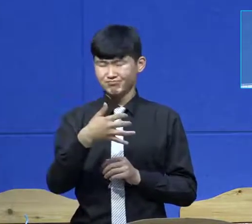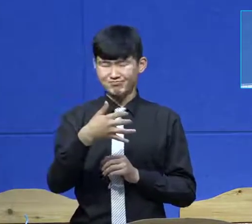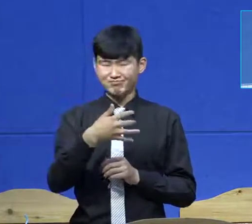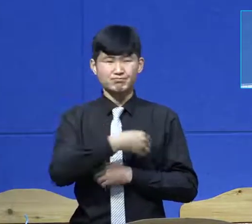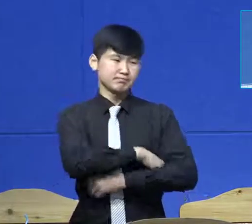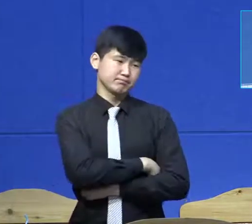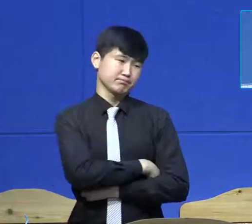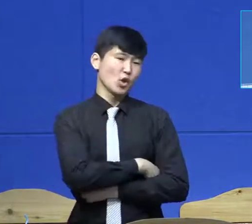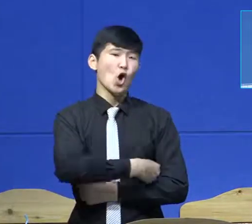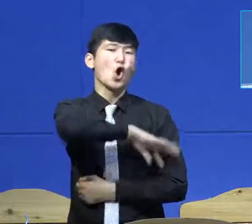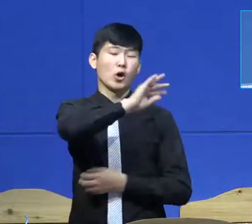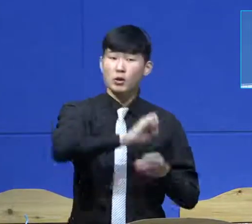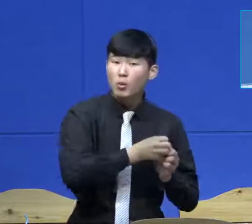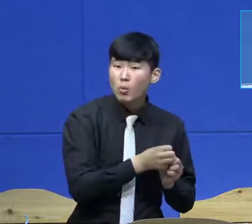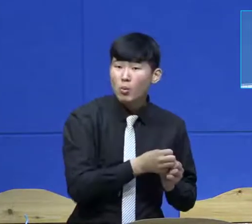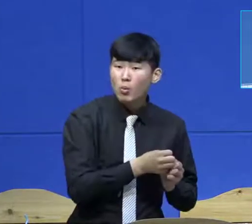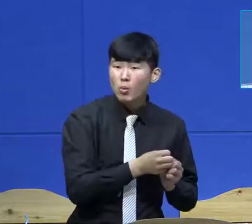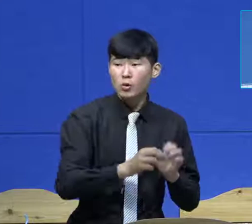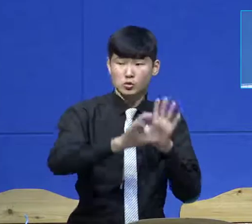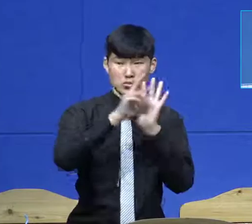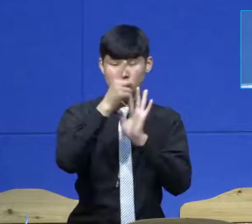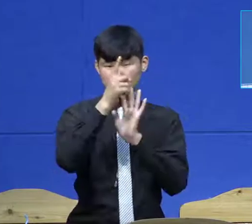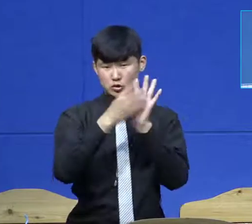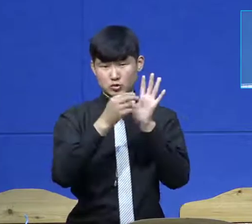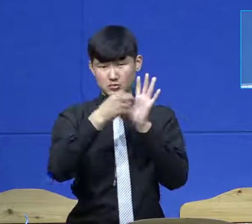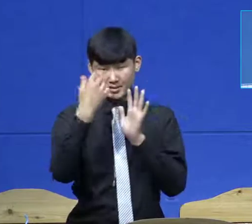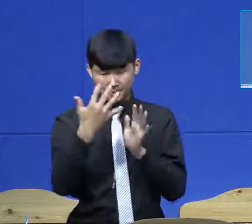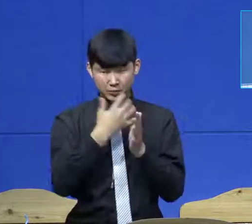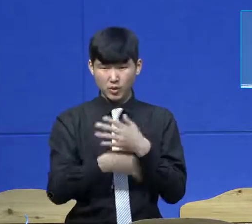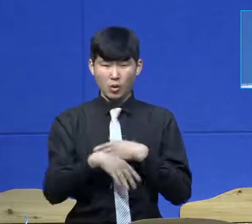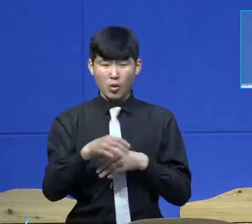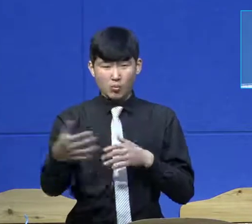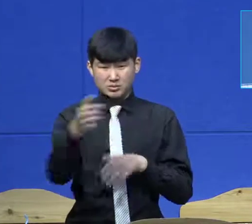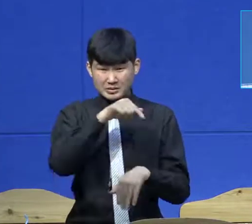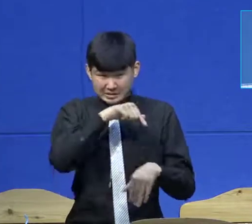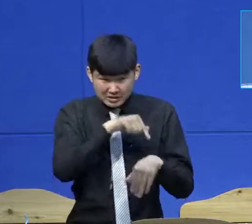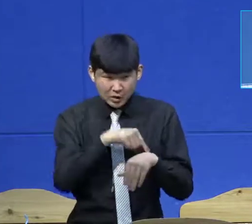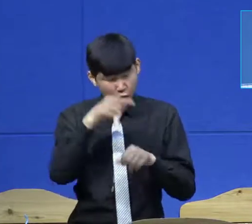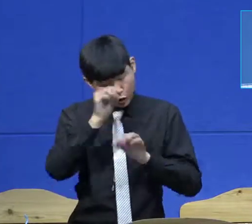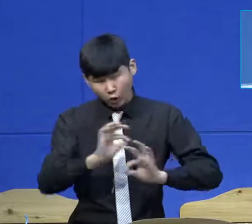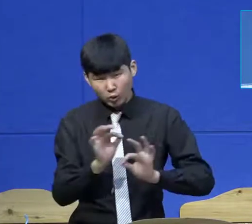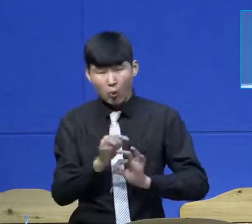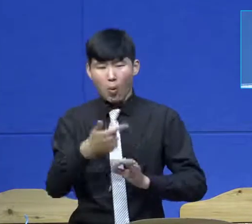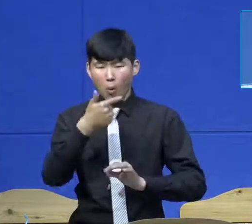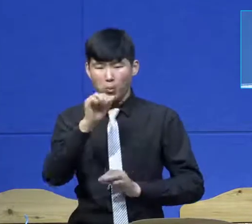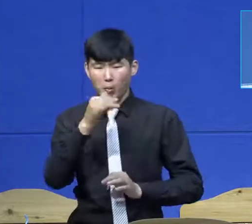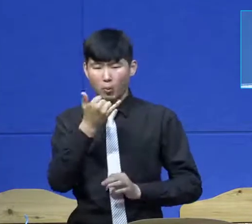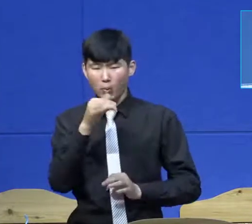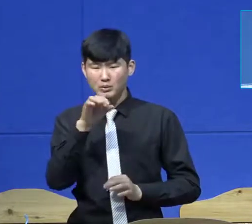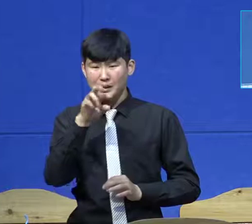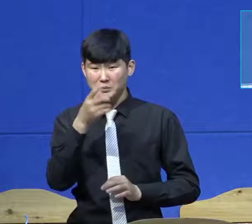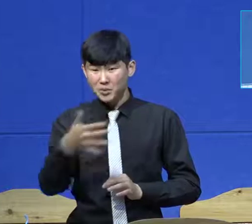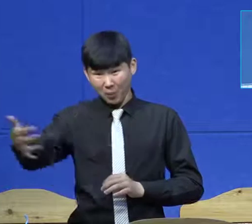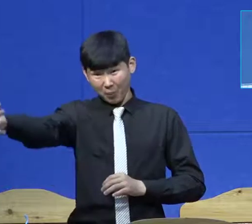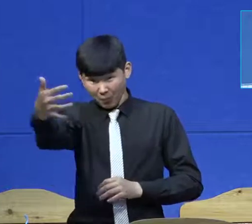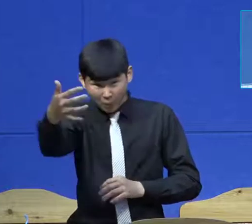Сургаалт үз 15-аас харуул. Ургацын цагт нойртой хүү гутамшиг хураадаг хүү. Ургац хураагаа дуусгах гэдэг байх чинь тий